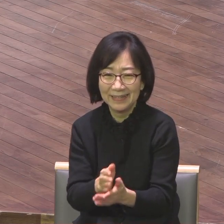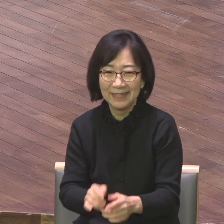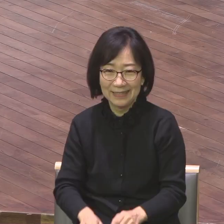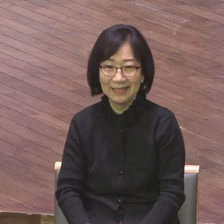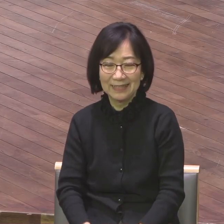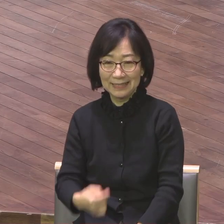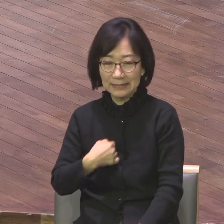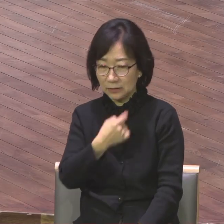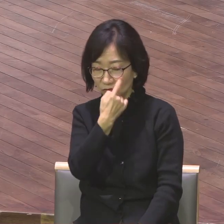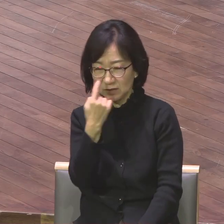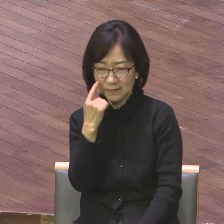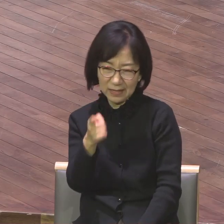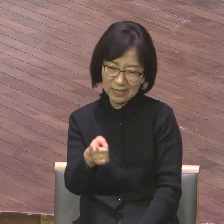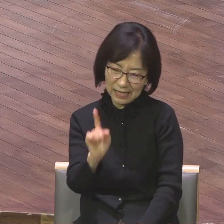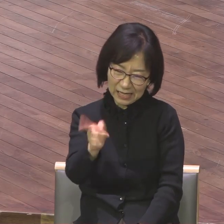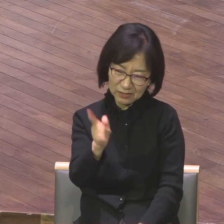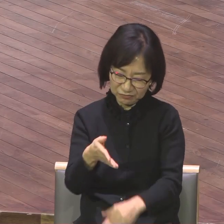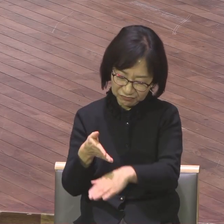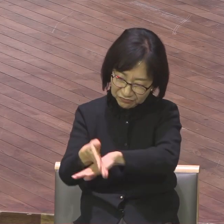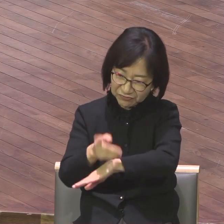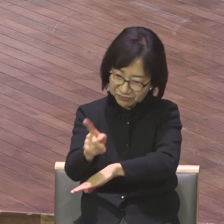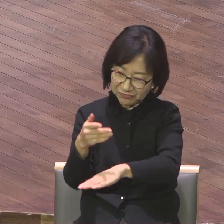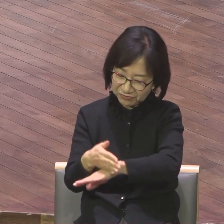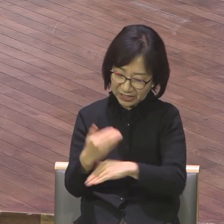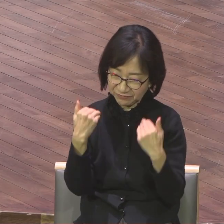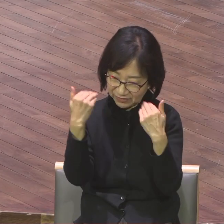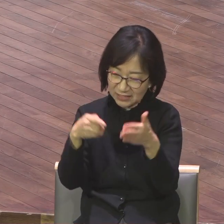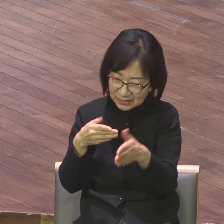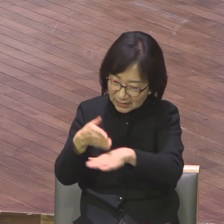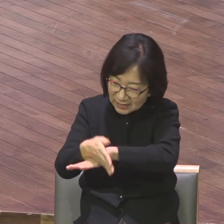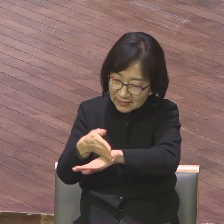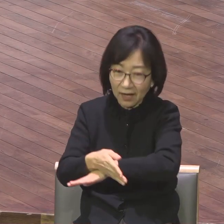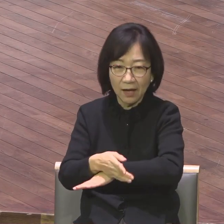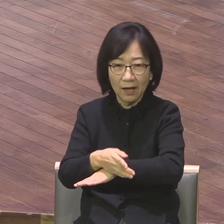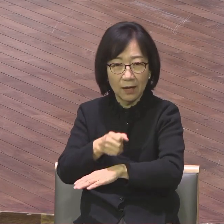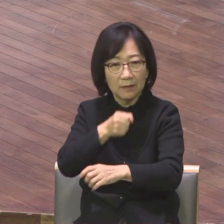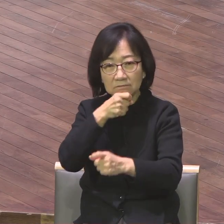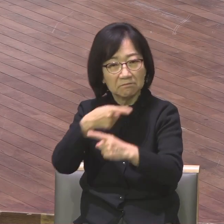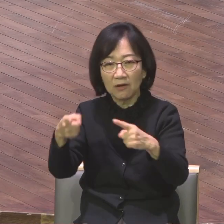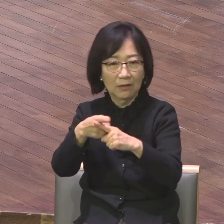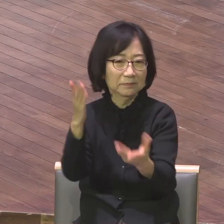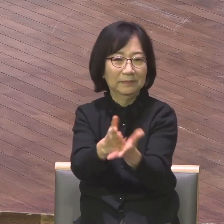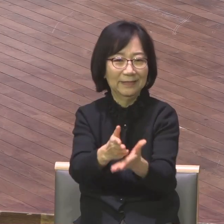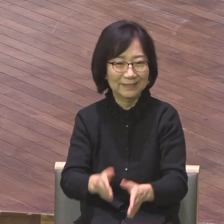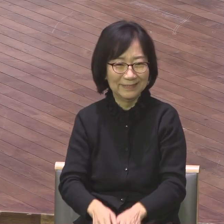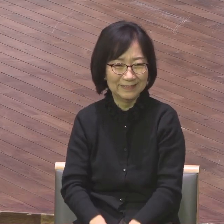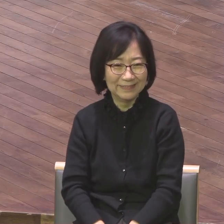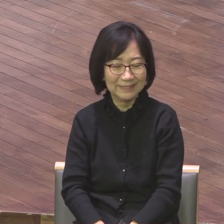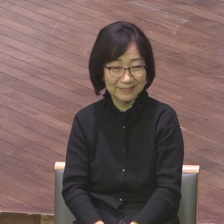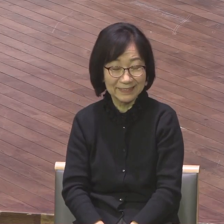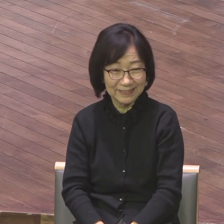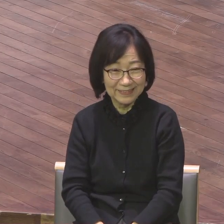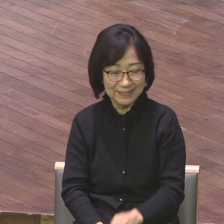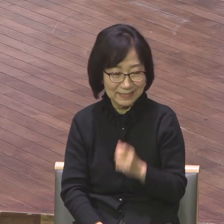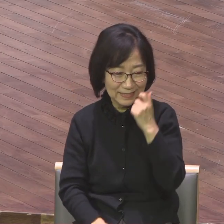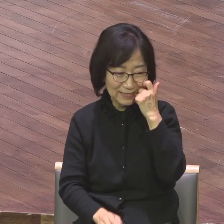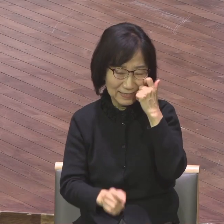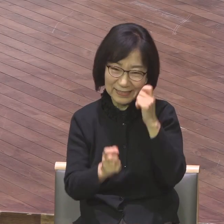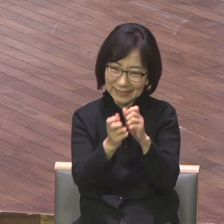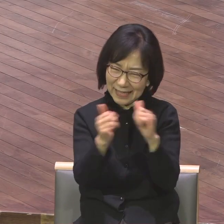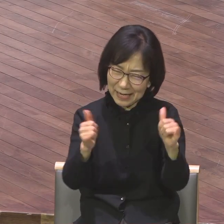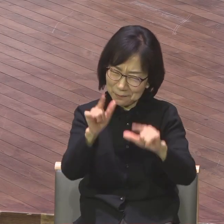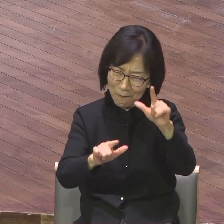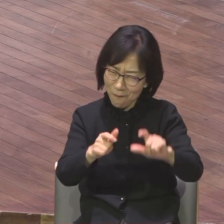눈에 보이는 것만으로서 그 사람을 평가해서는 안 된다는 거죠. 사실 살아온 환경이 다